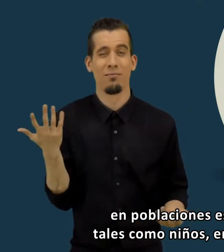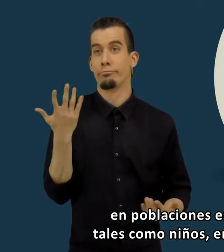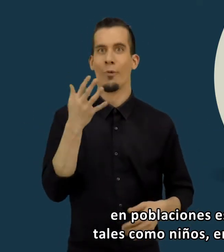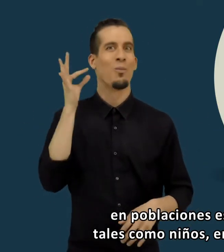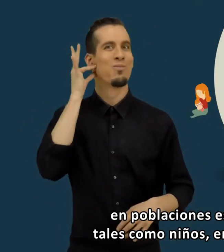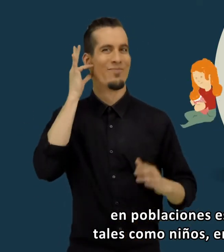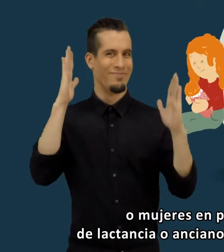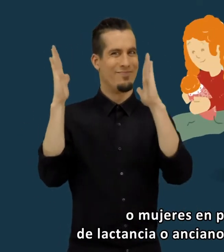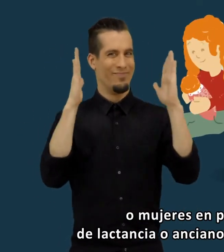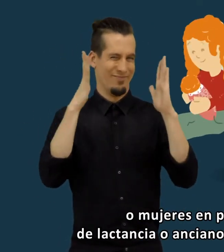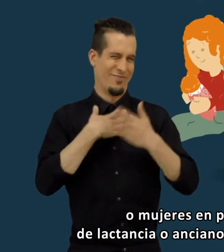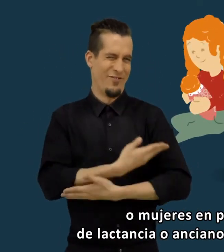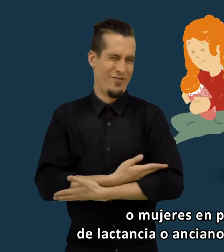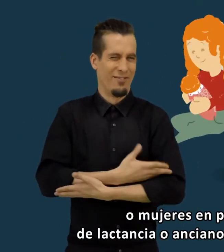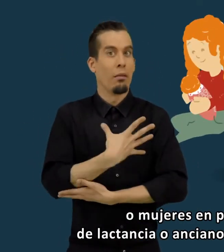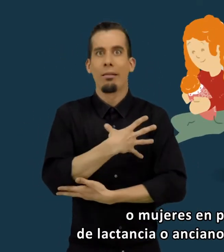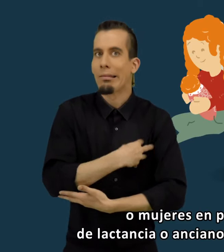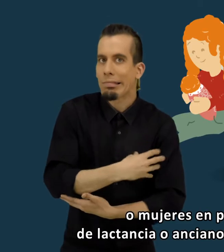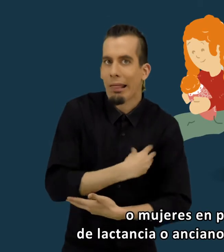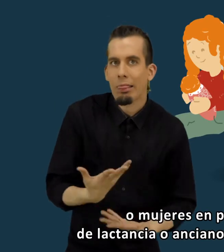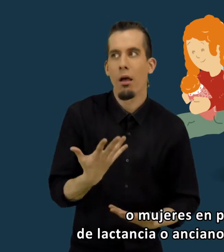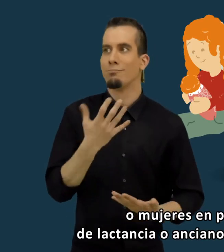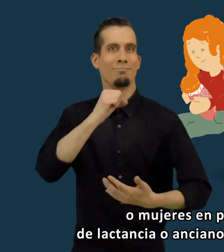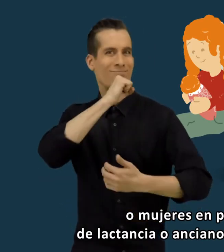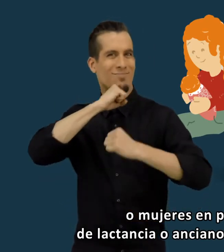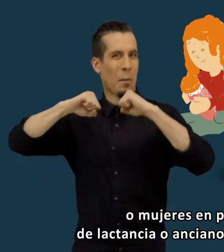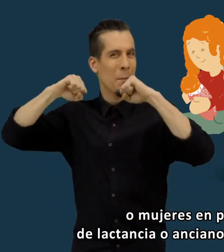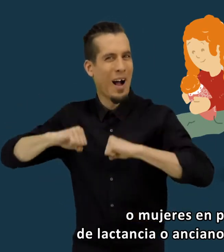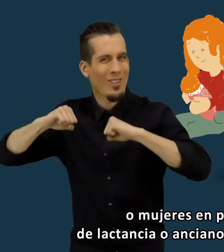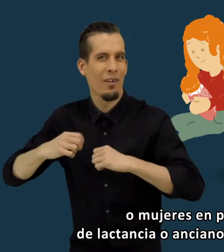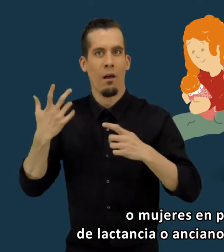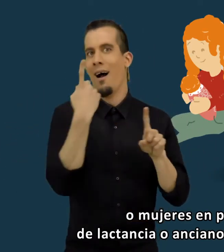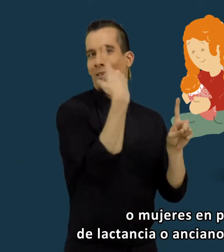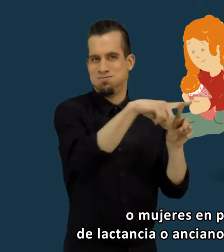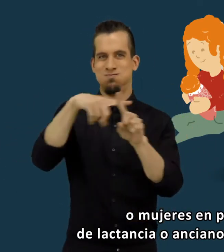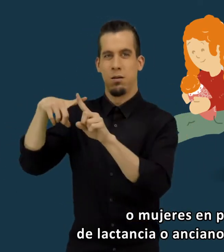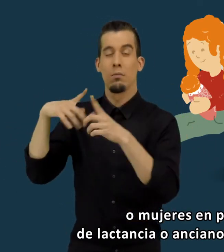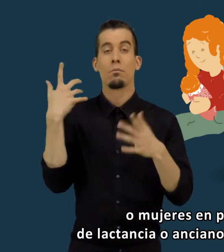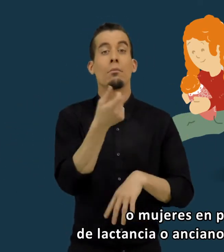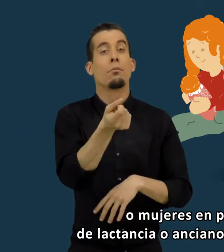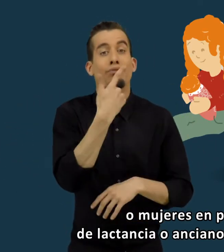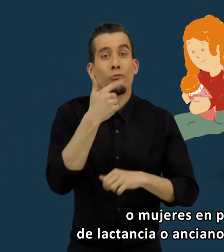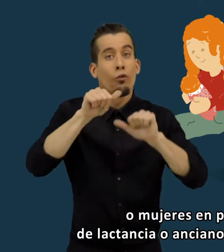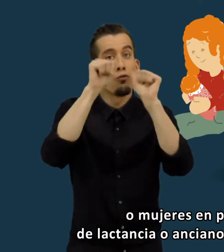embarazadas o mujeres en periodo de lactancia o ancianos, entre